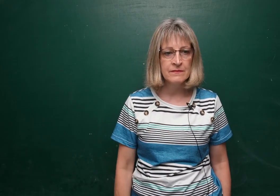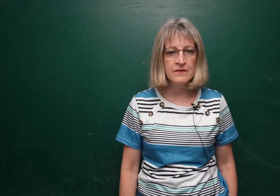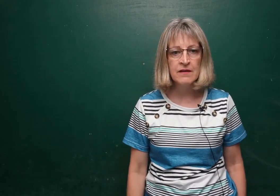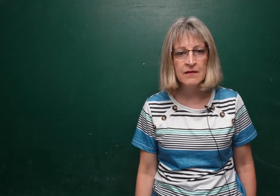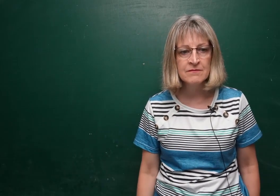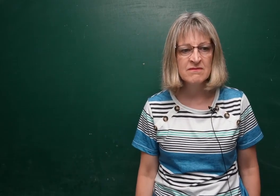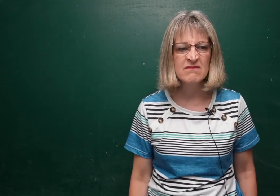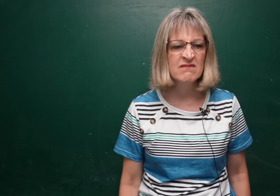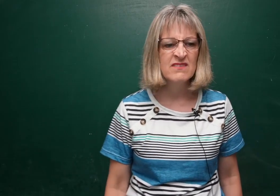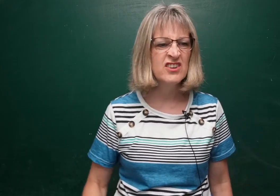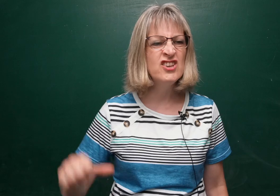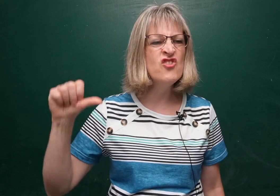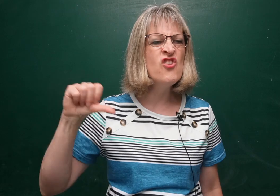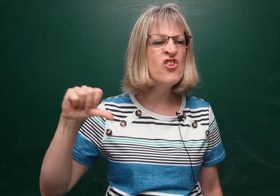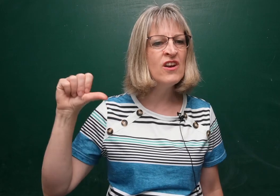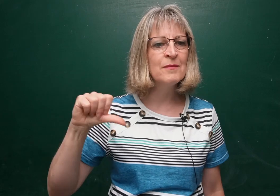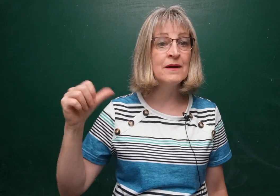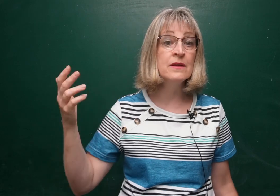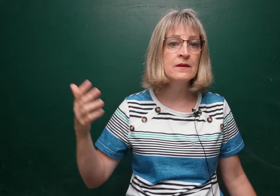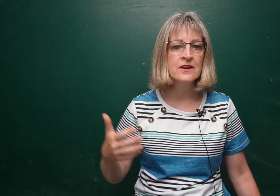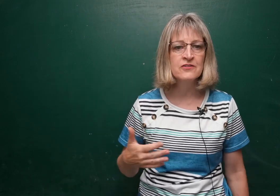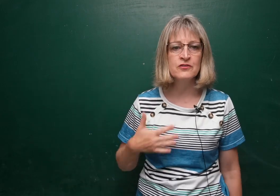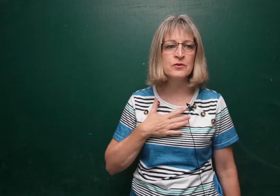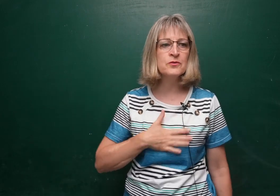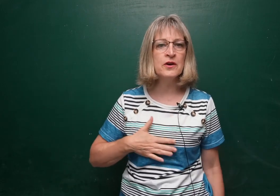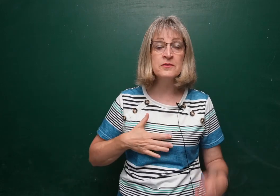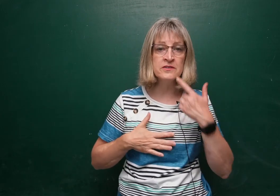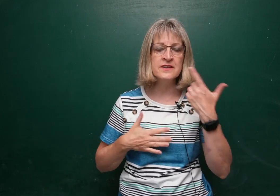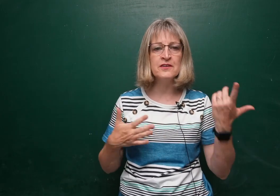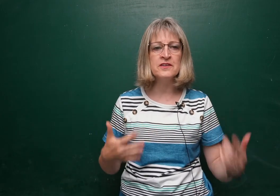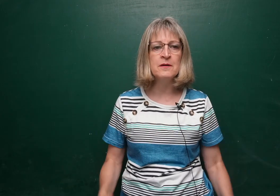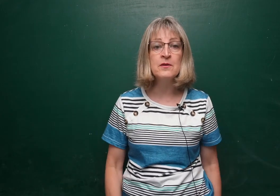Ça va? C'est nul. Bah oui. Je suis contente, j'ai une tête d'enterrement.